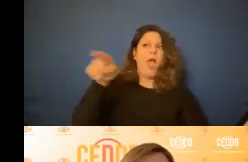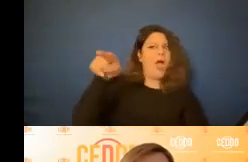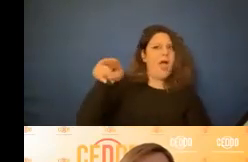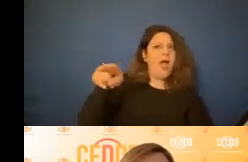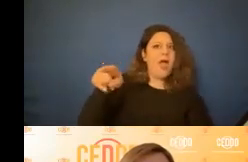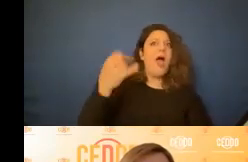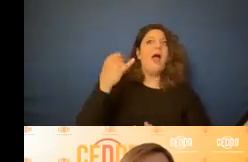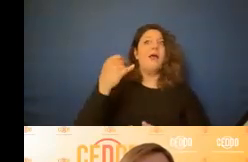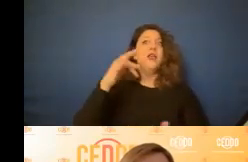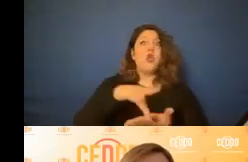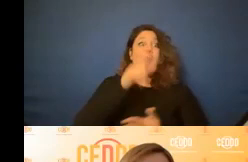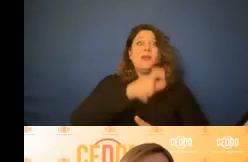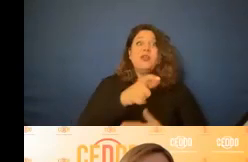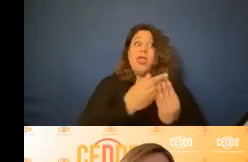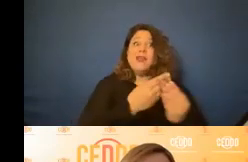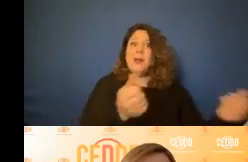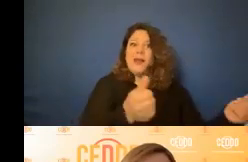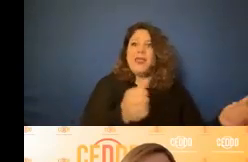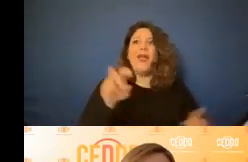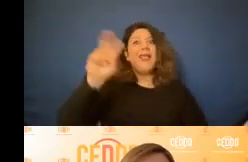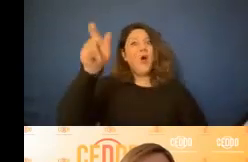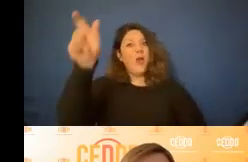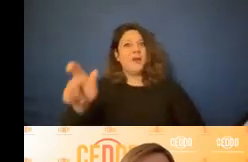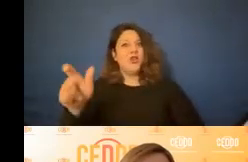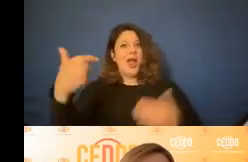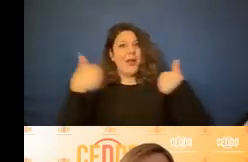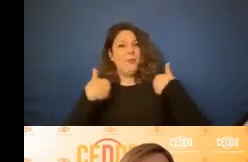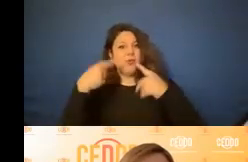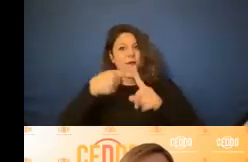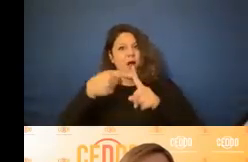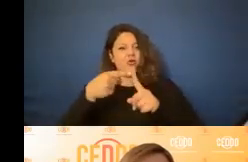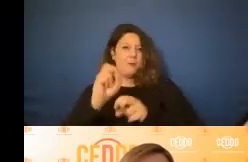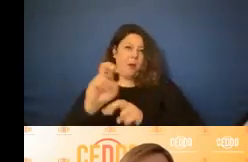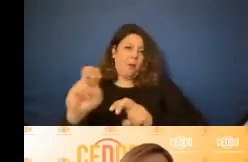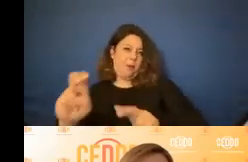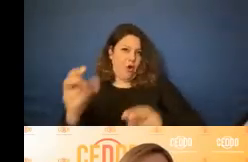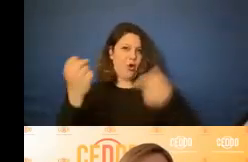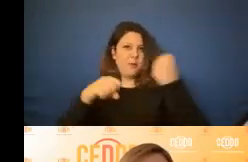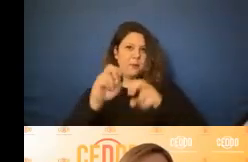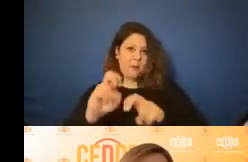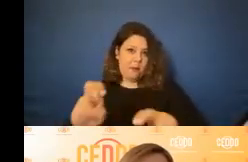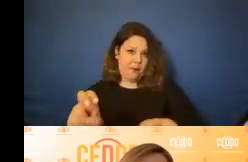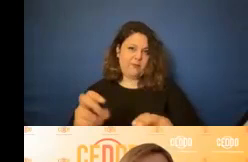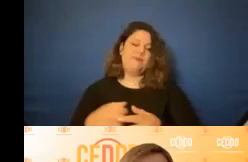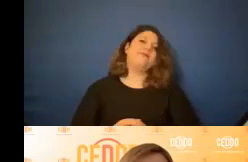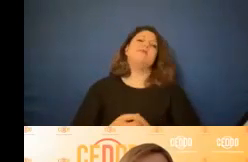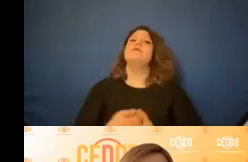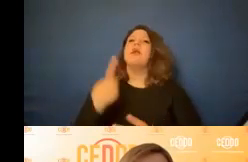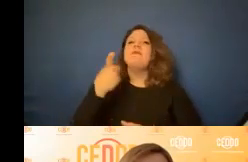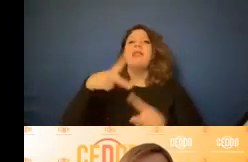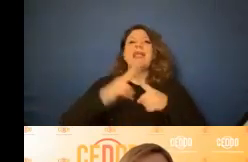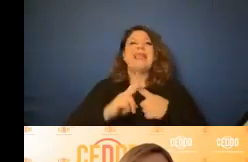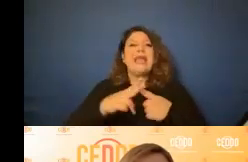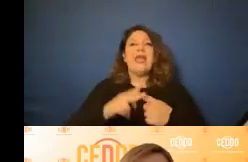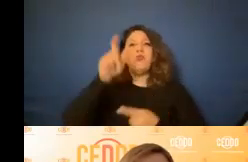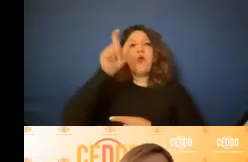¿Vale? Entonces, lo que tenemos que hacer son talleres vivenciales, emocionales, gestionados desde un personal externo especializado que